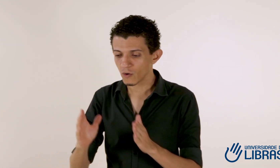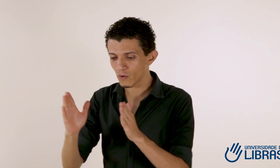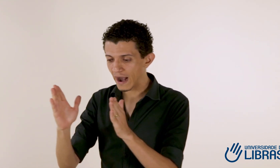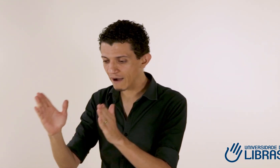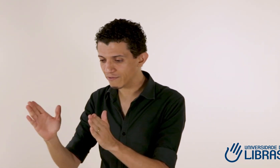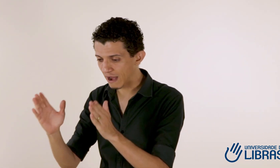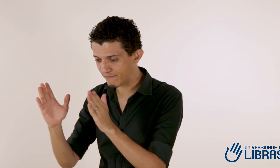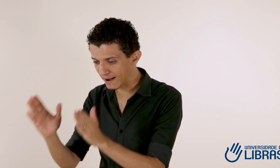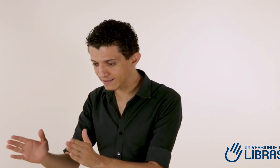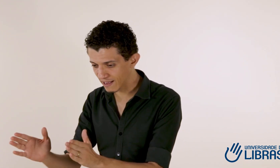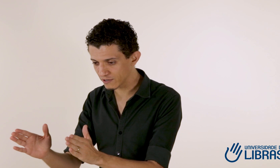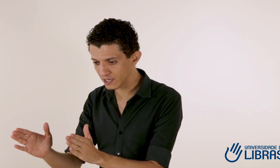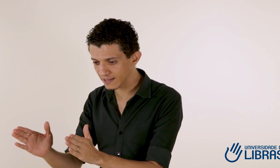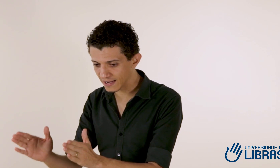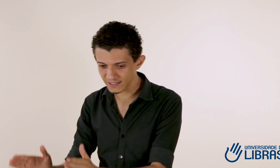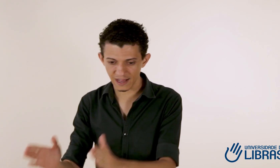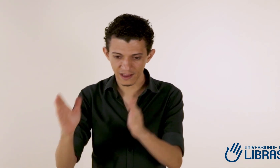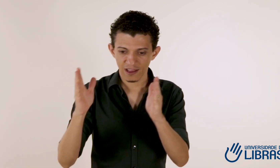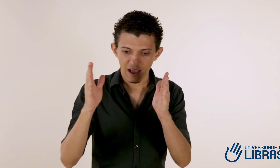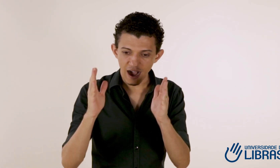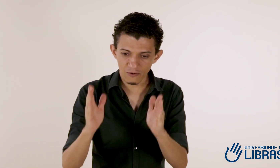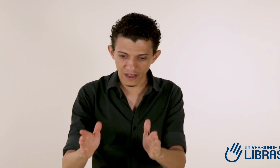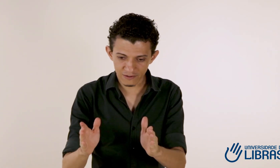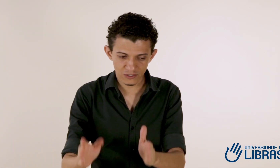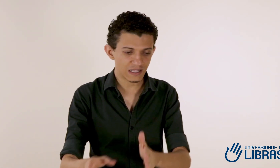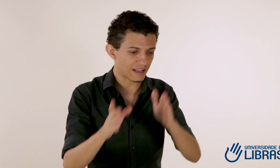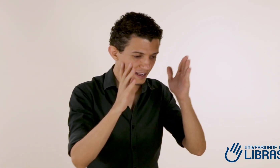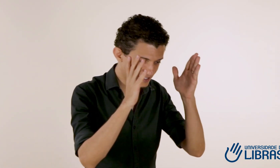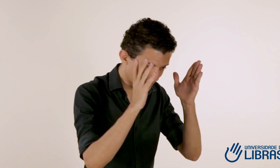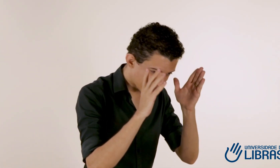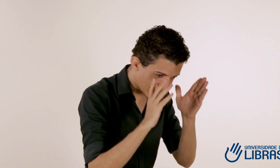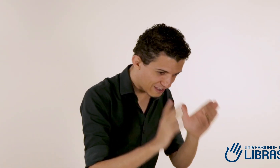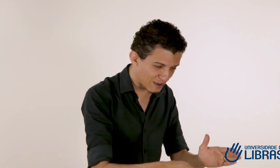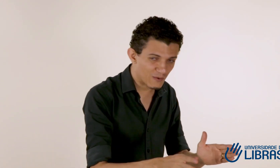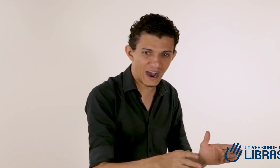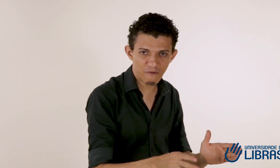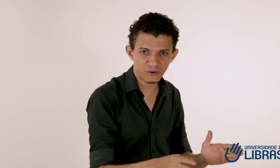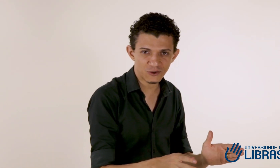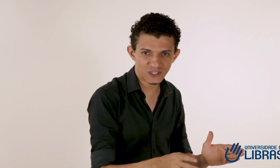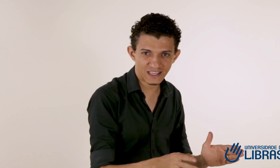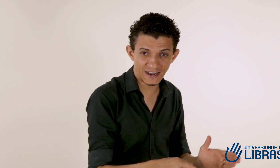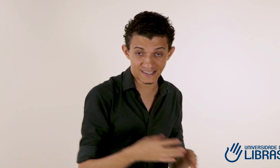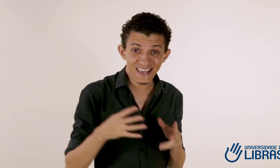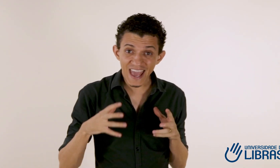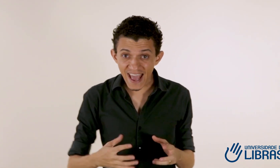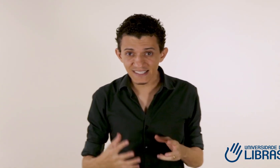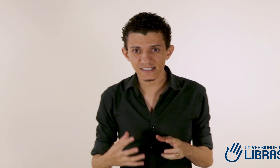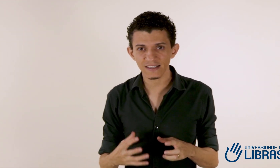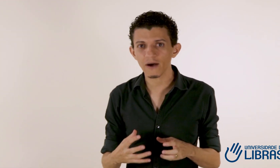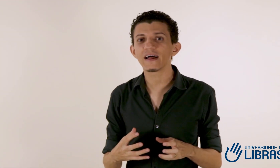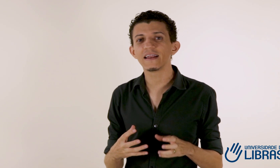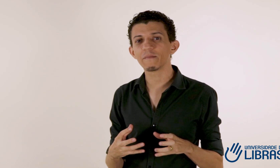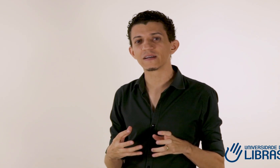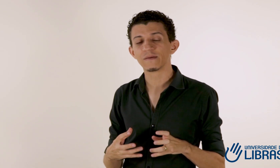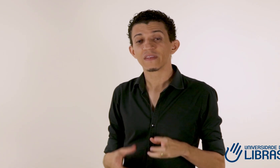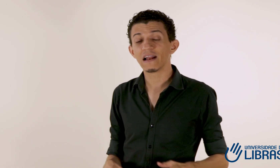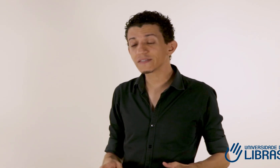o garfo, a faca tem a utilidade dela, a colher tem a utilidade, e o garfo tem outra utilidade. E esse sinal da Libras, ele é um